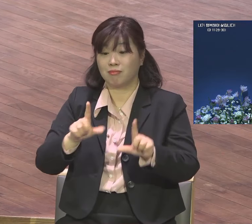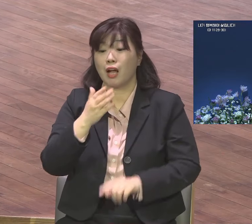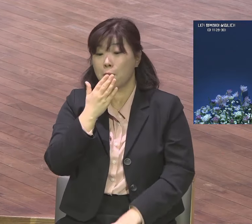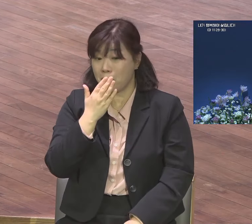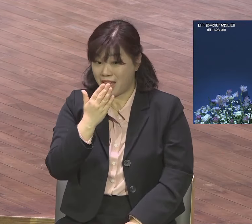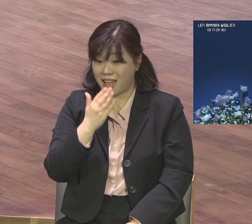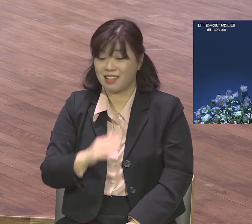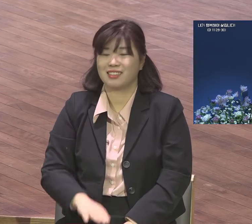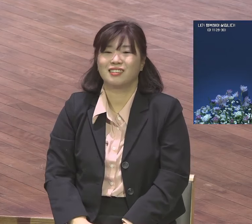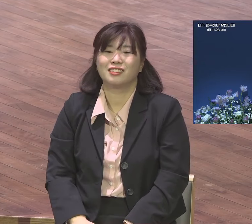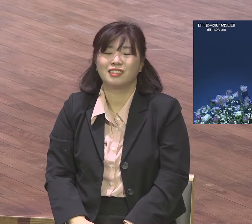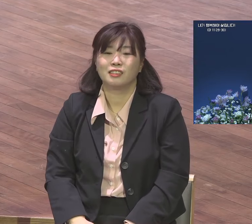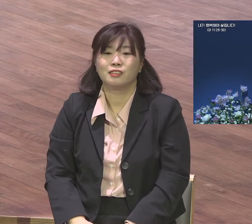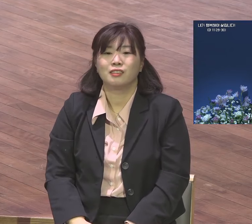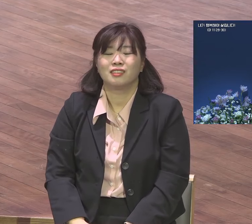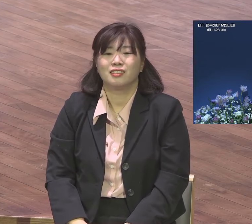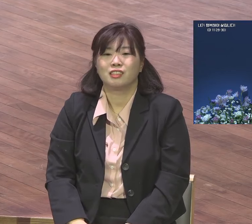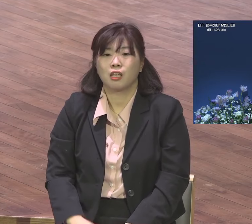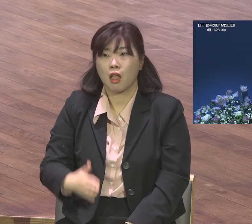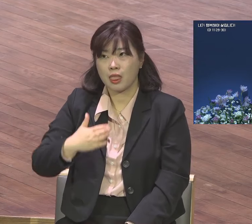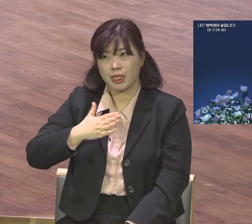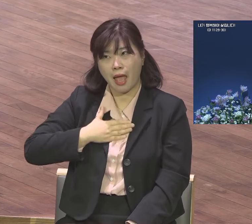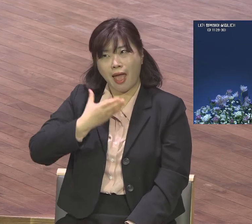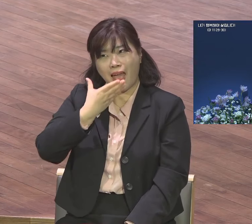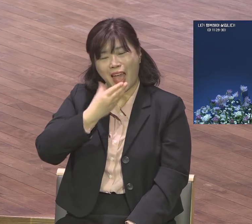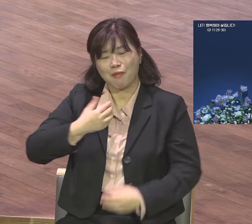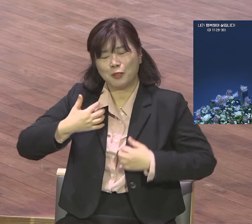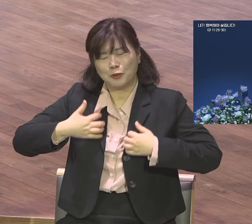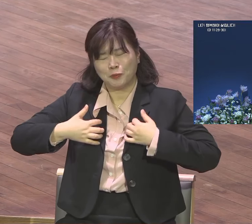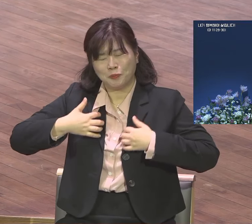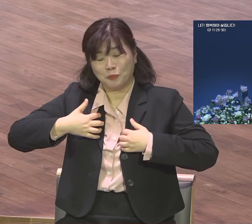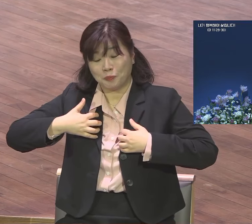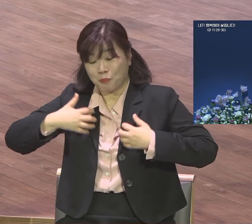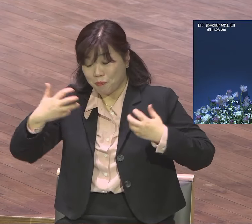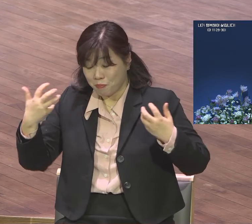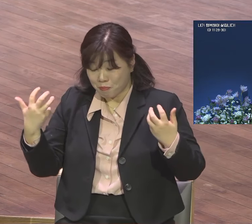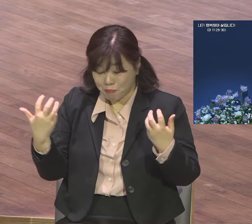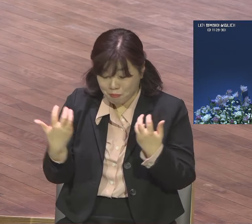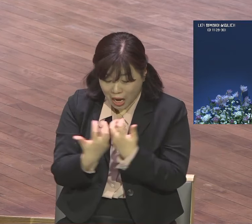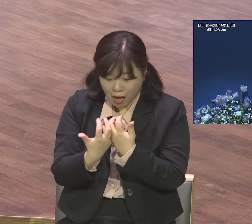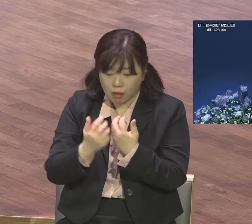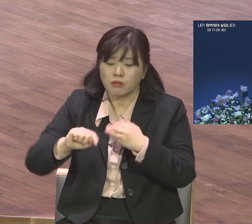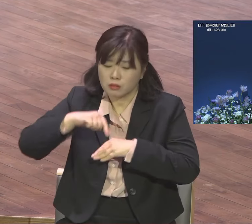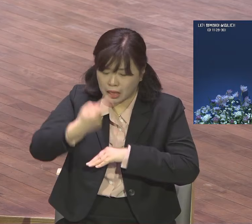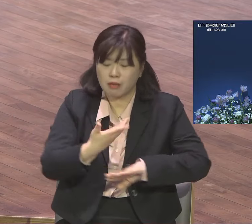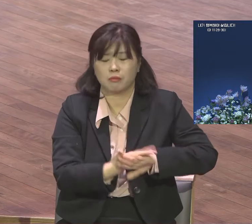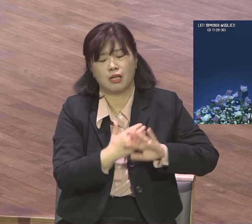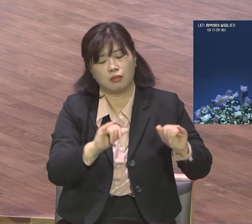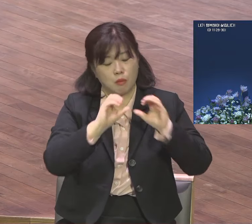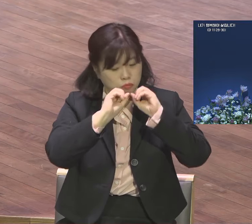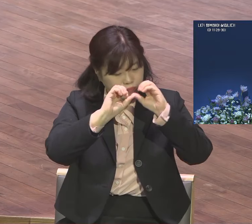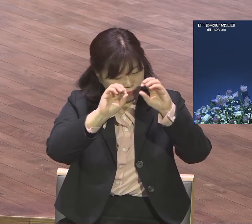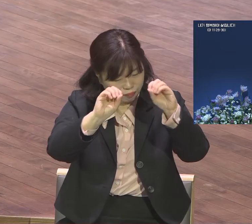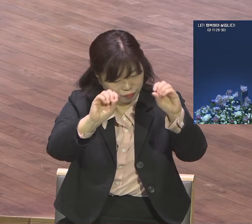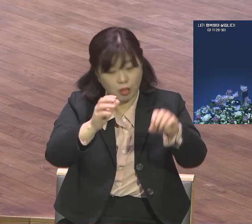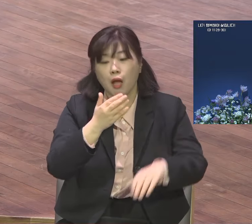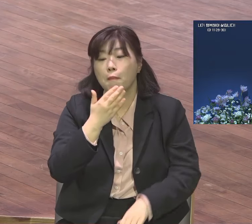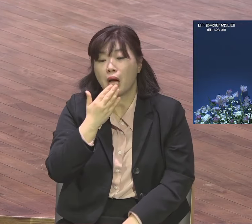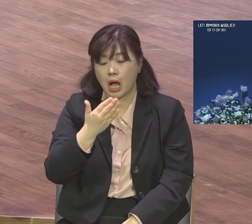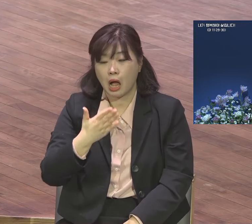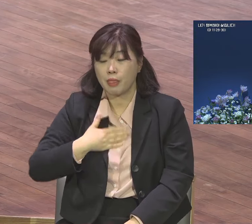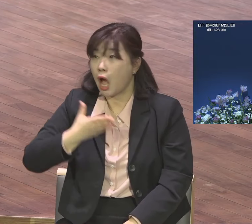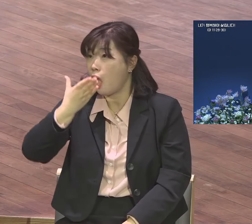행복해야 다른 사람을 살릴 수 있는 힘이 생깁니다. 오늘 본문에 보면 예수님께서